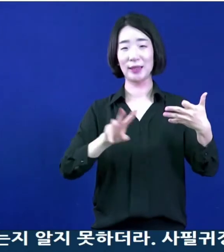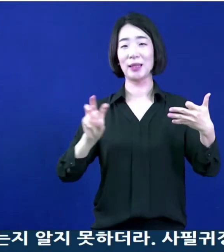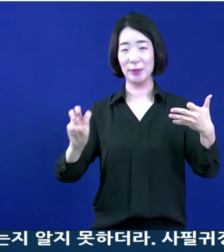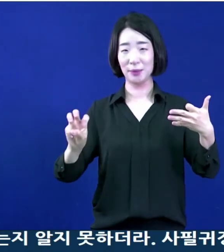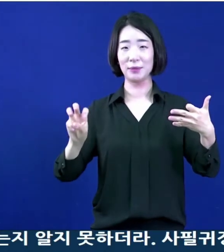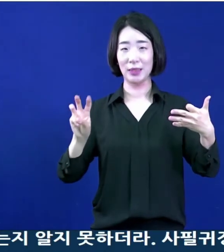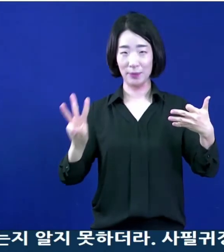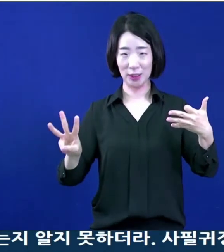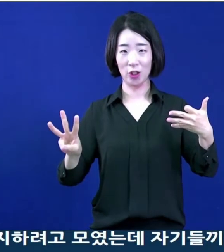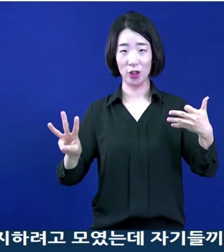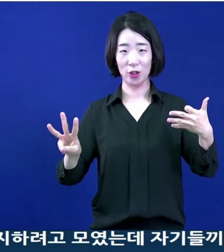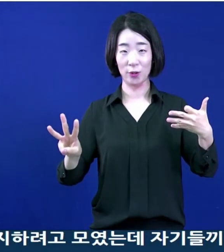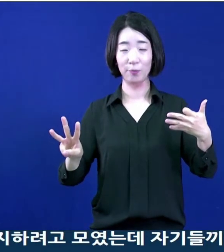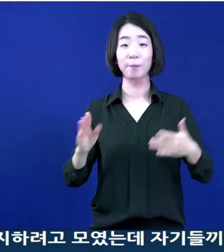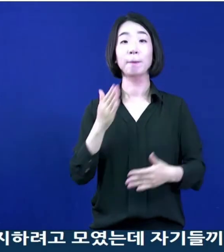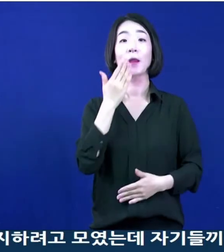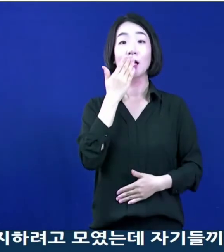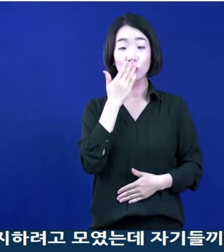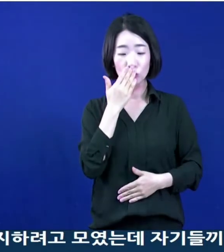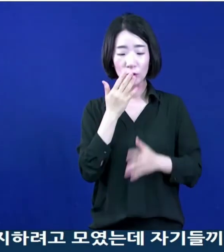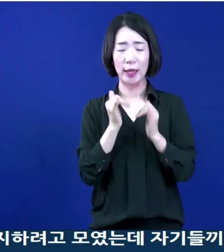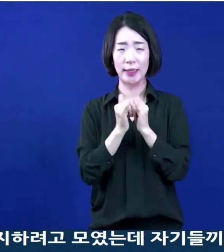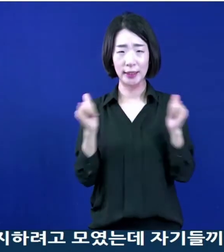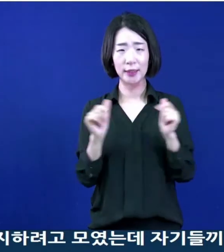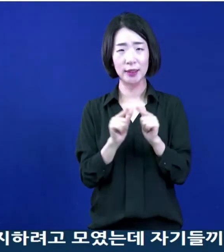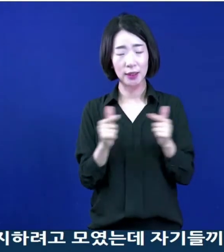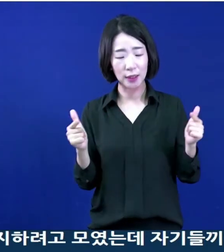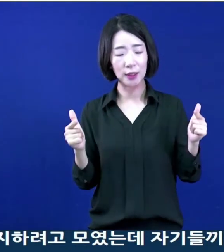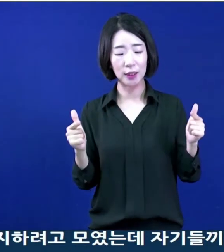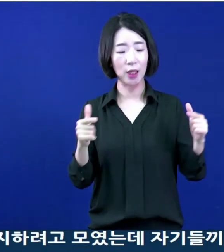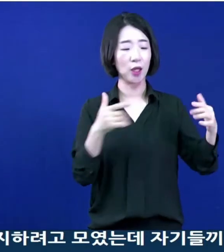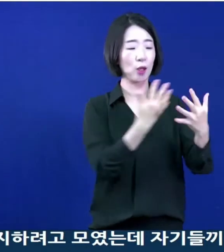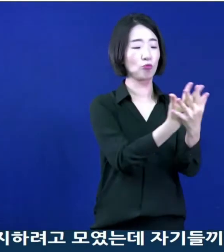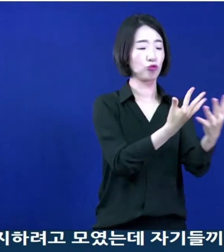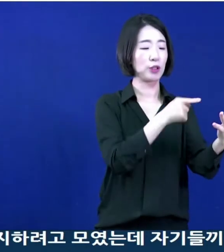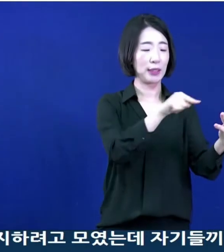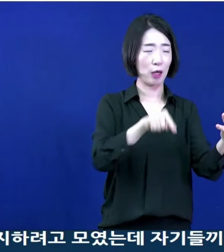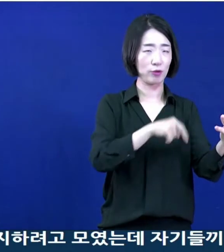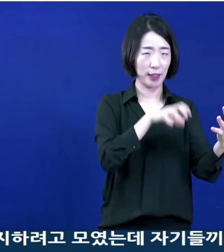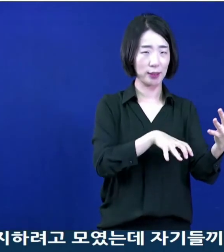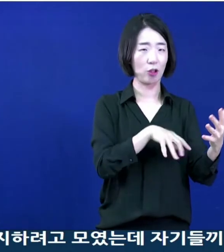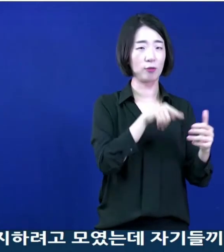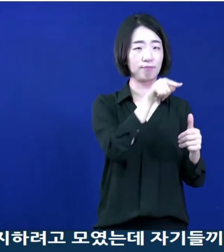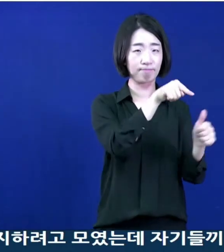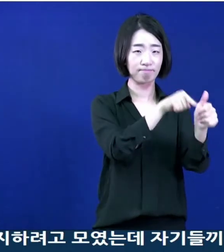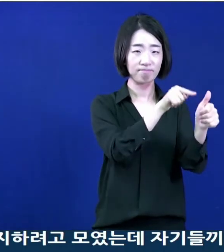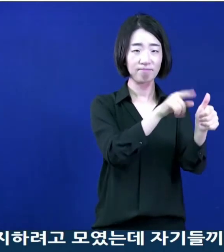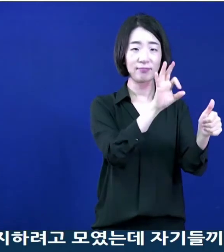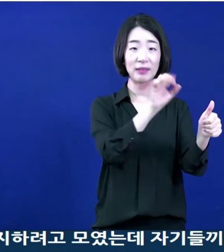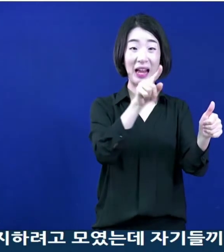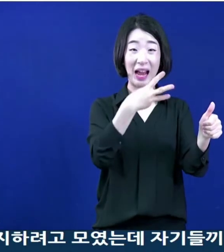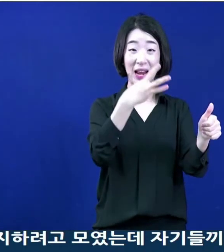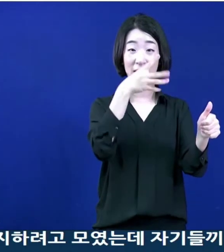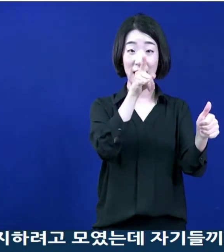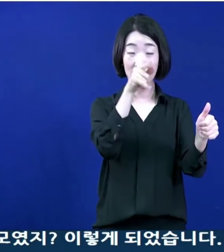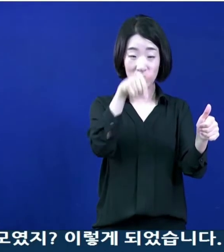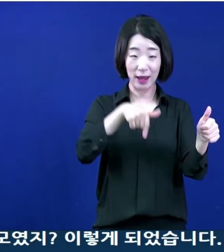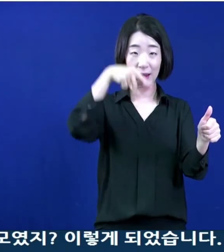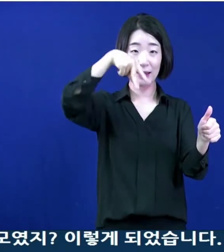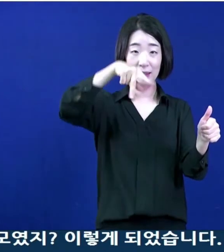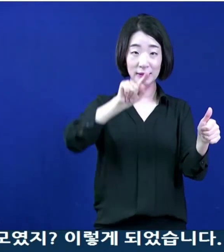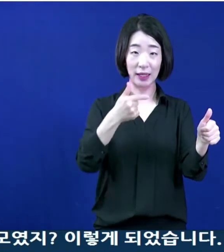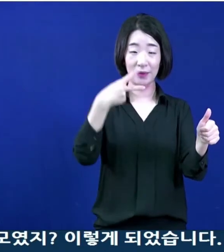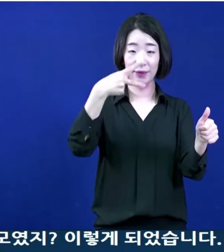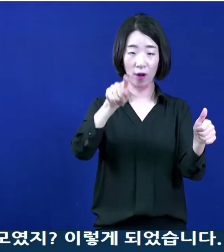읽습니다. 유대인들이 무리 가운데서 알렉산더를 권하여 앞으로 밀어내니 알렉산더가